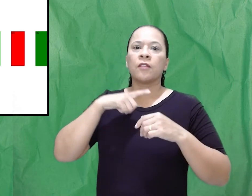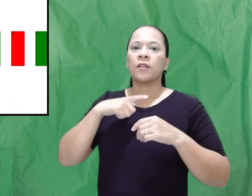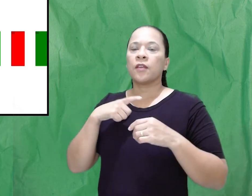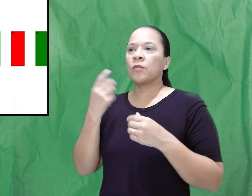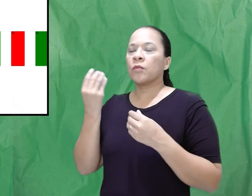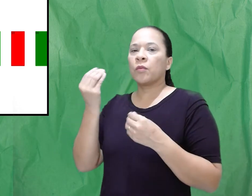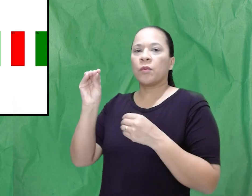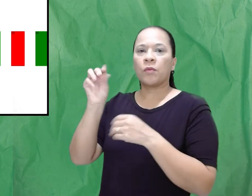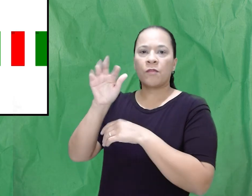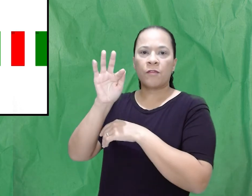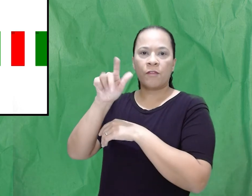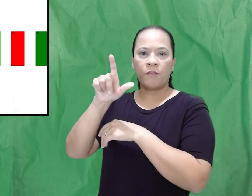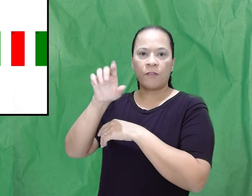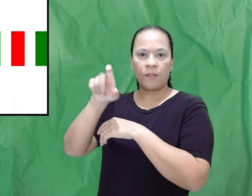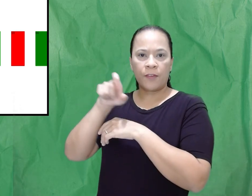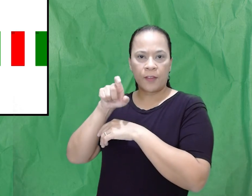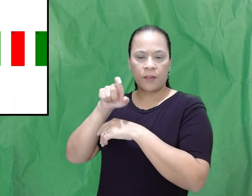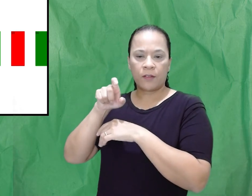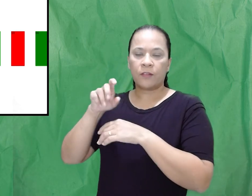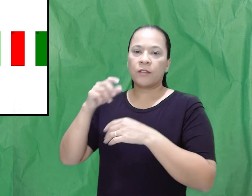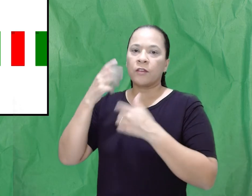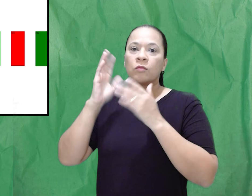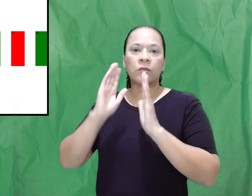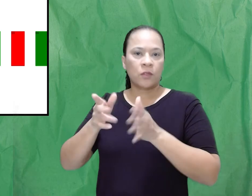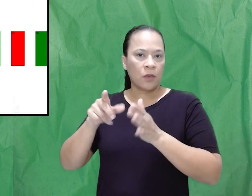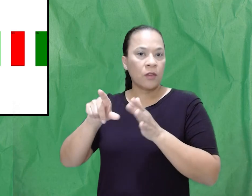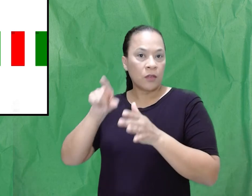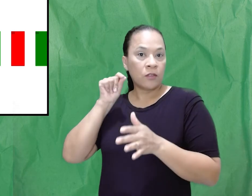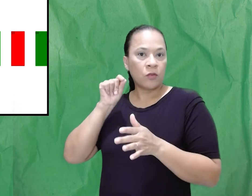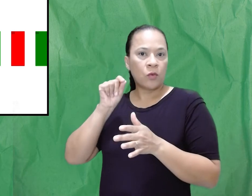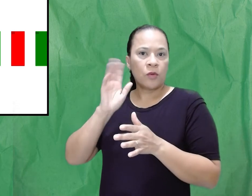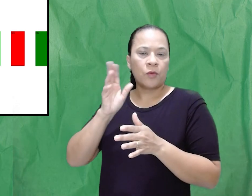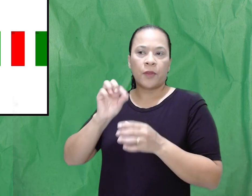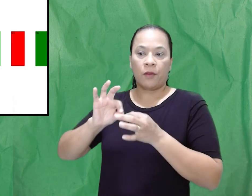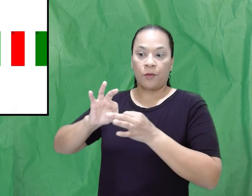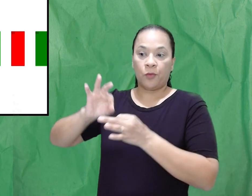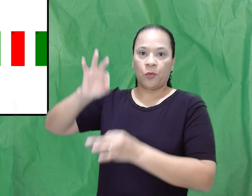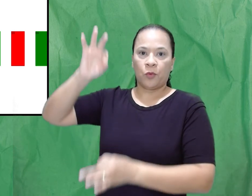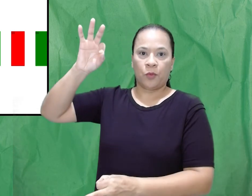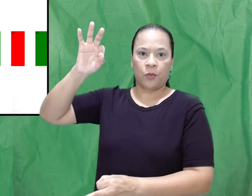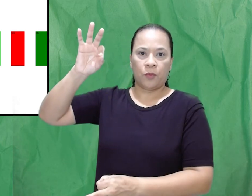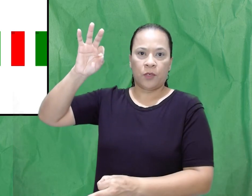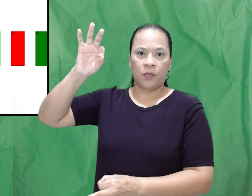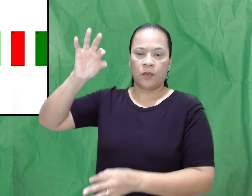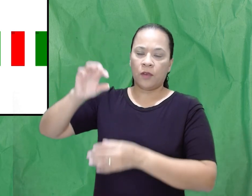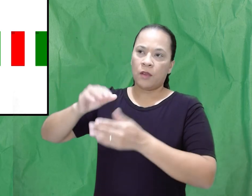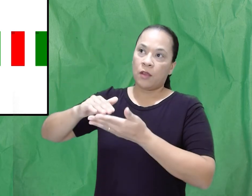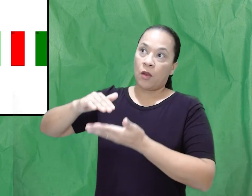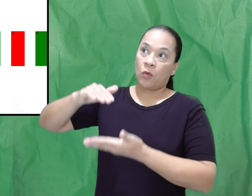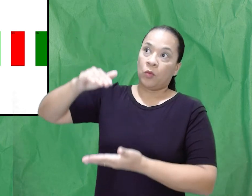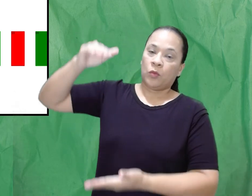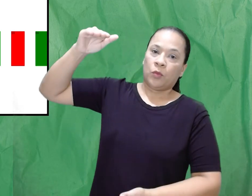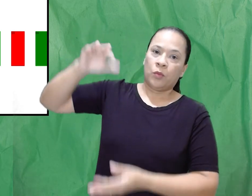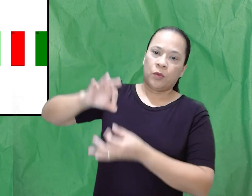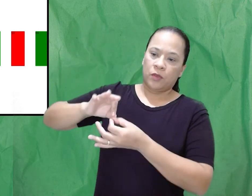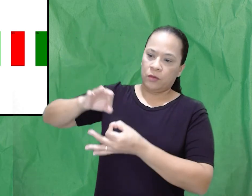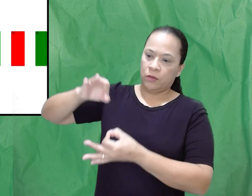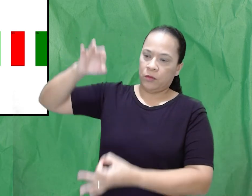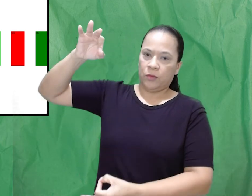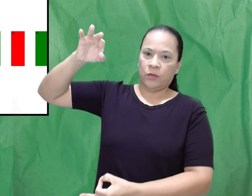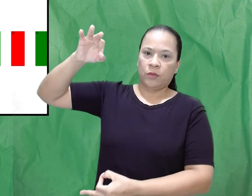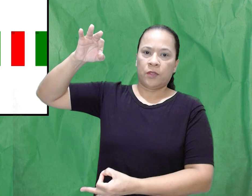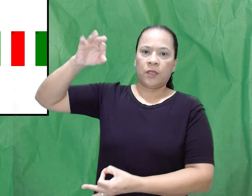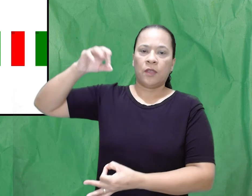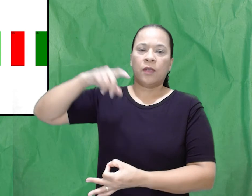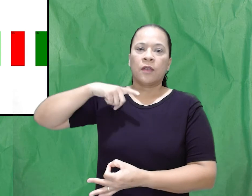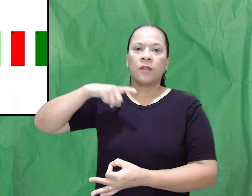Eu defini que a altura do meu container, que está todos os elementos, tem